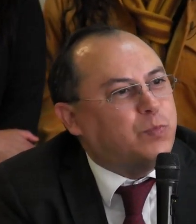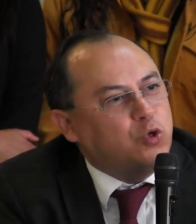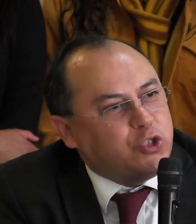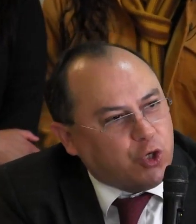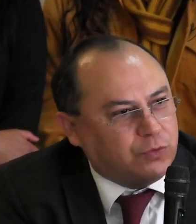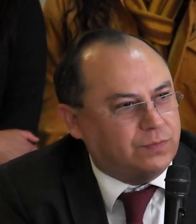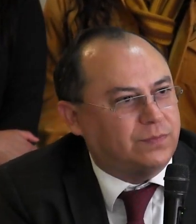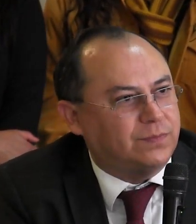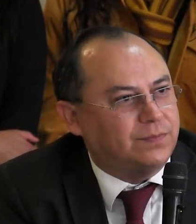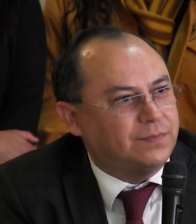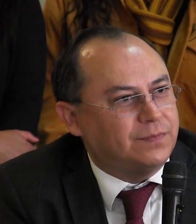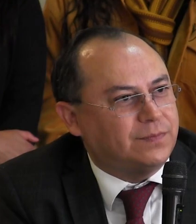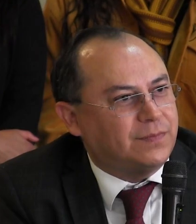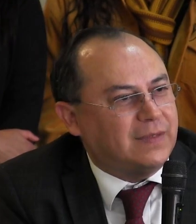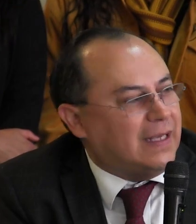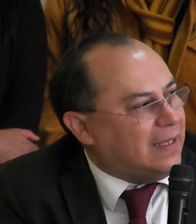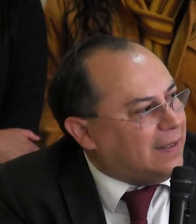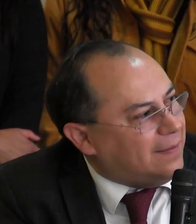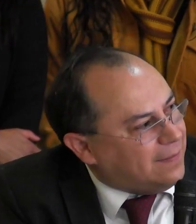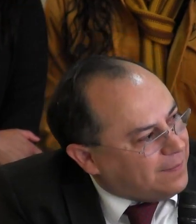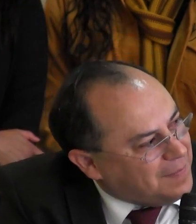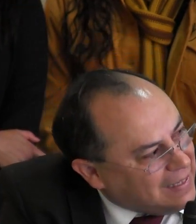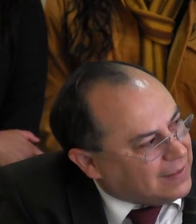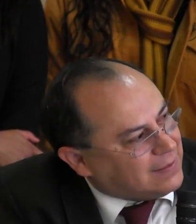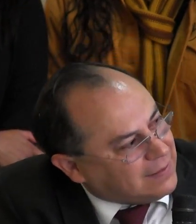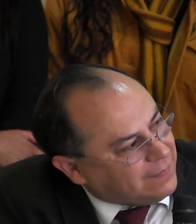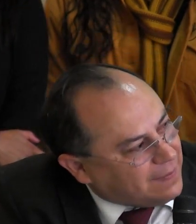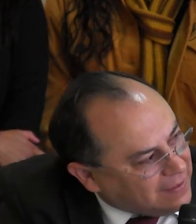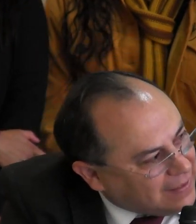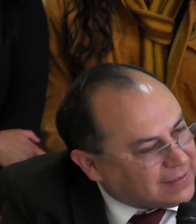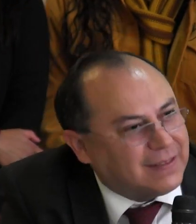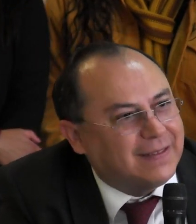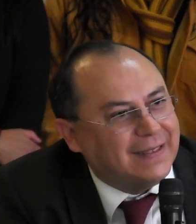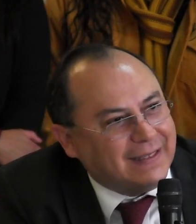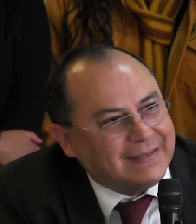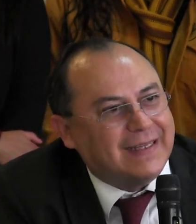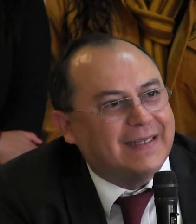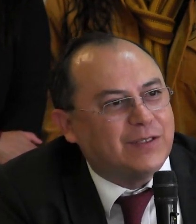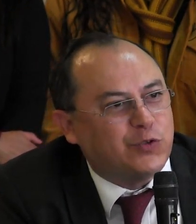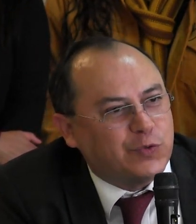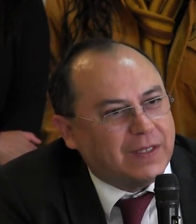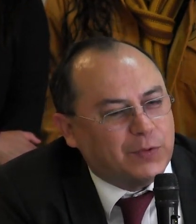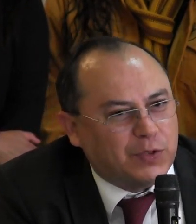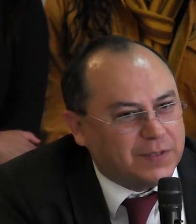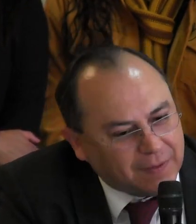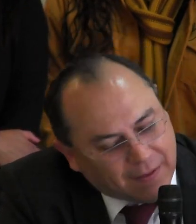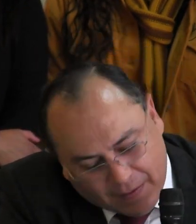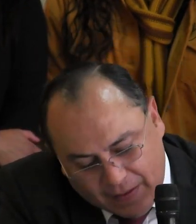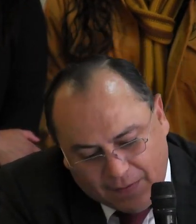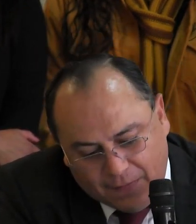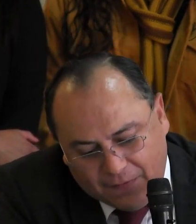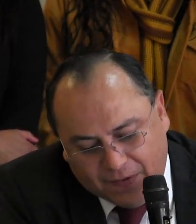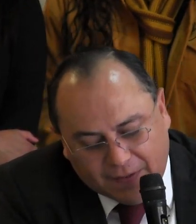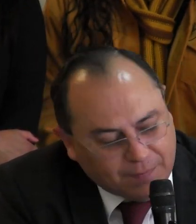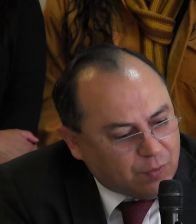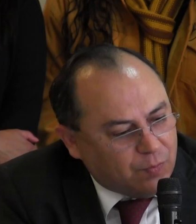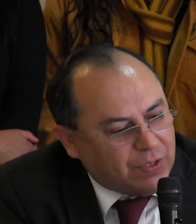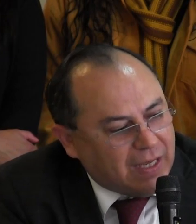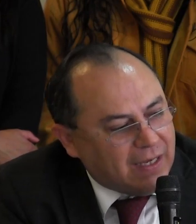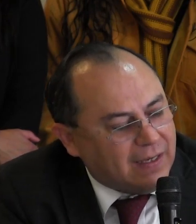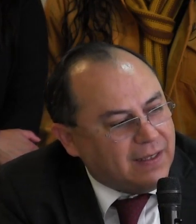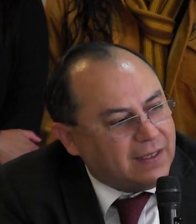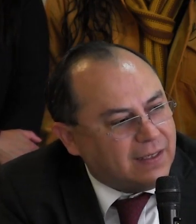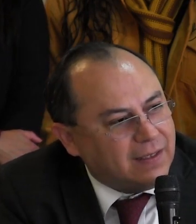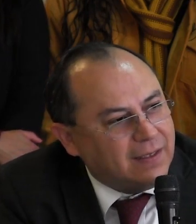de expulsión de miles de familias de esta ciudad. Entonces, en fin,